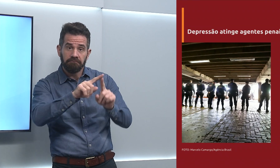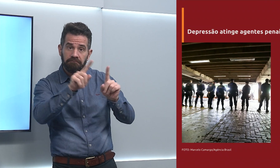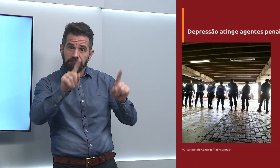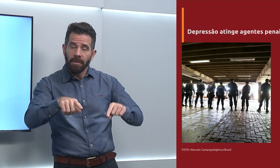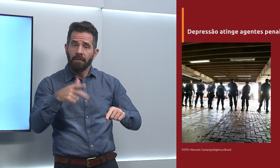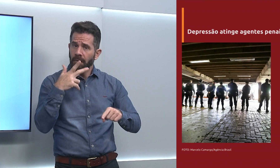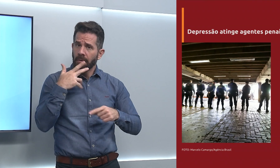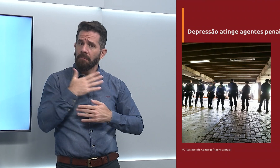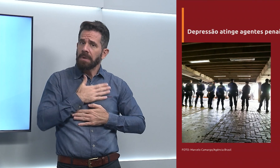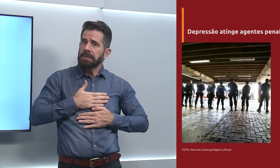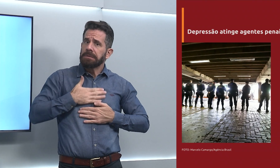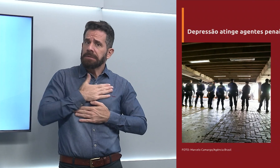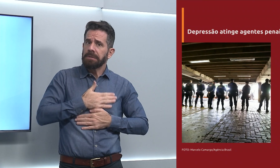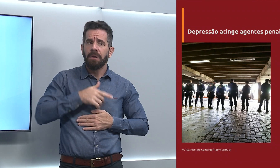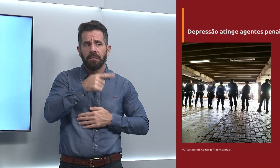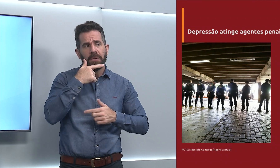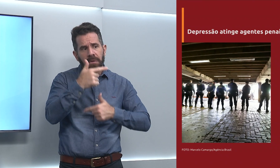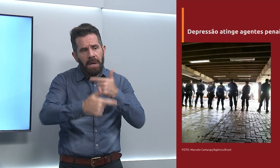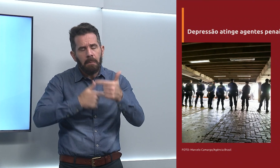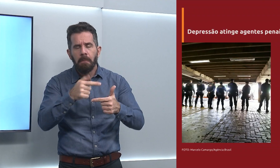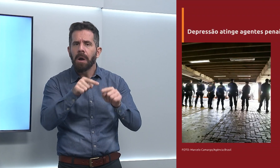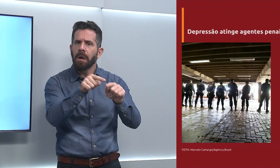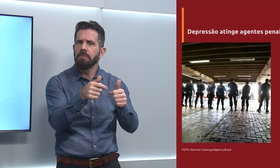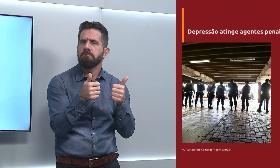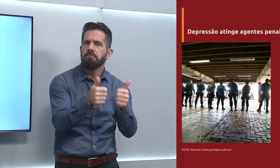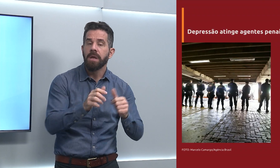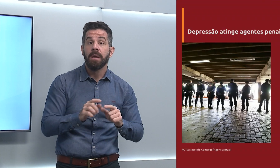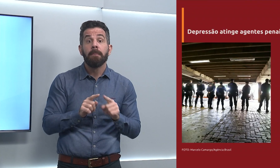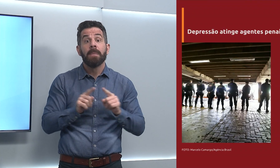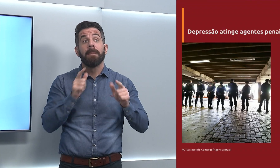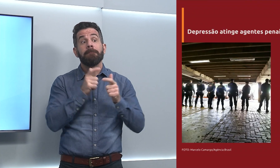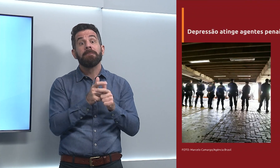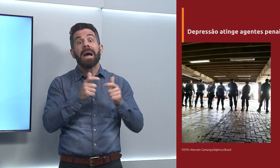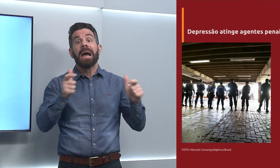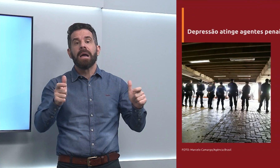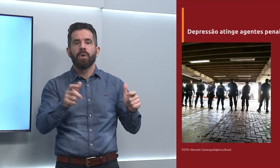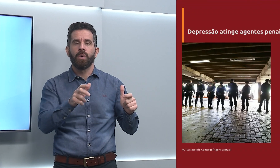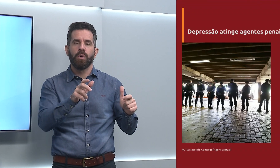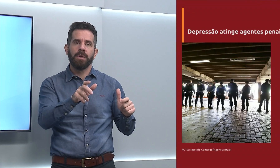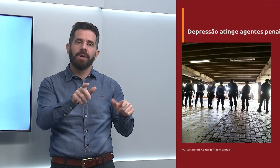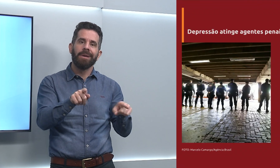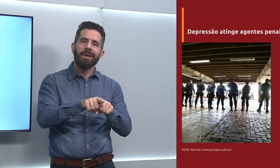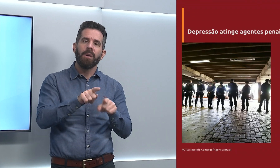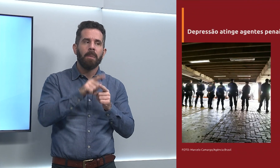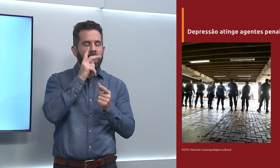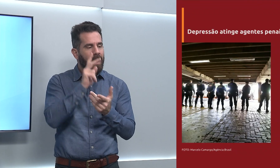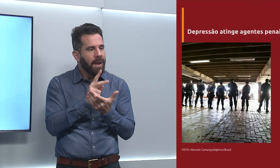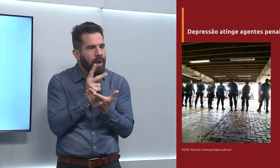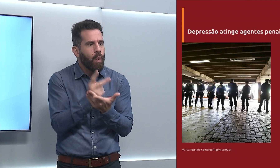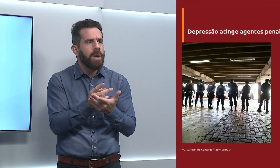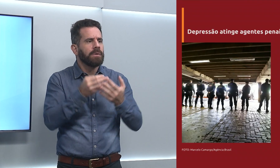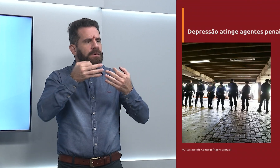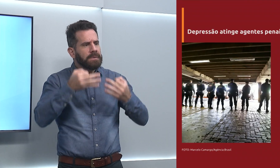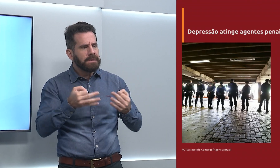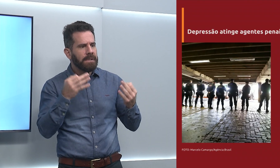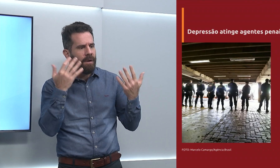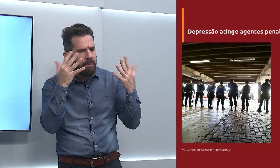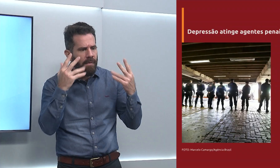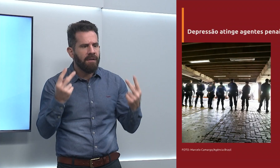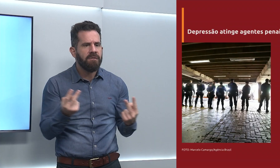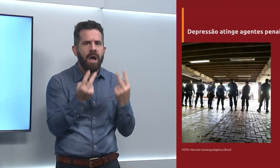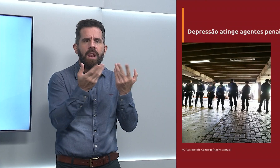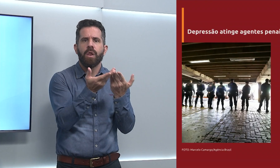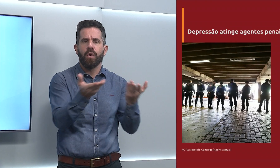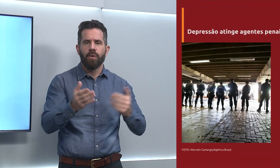estar satisfeitos com a função, mas a maioria afirma não se sentir reconhecida pela sociedade. Entre